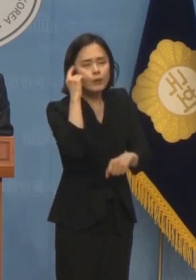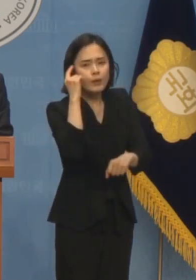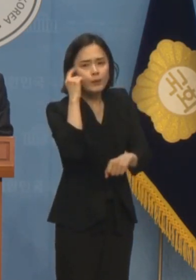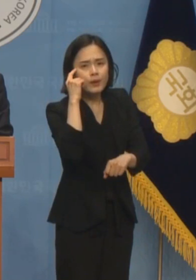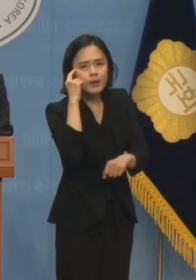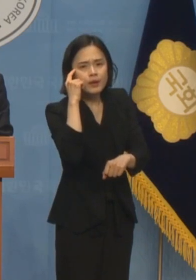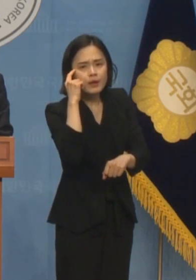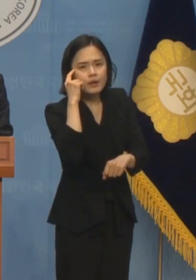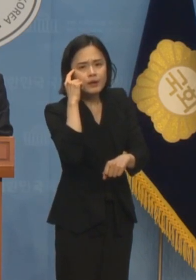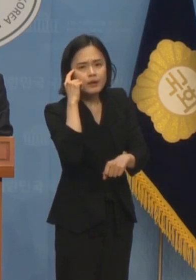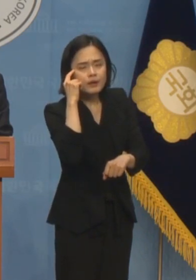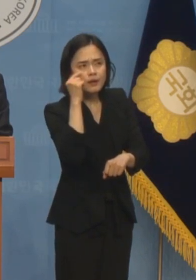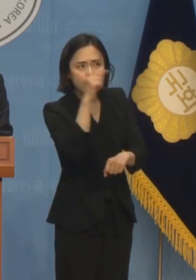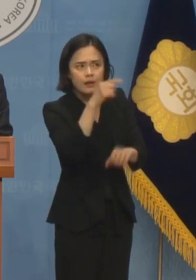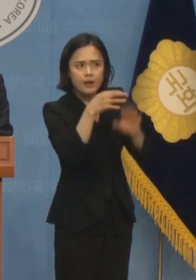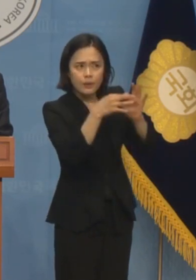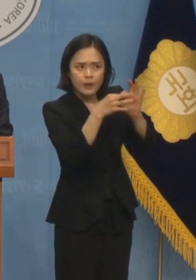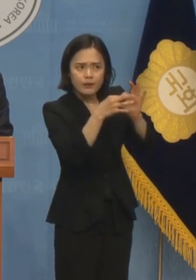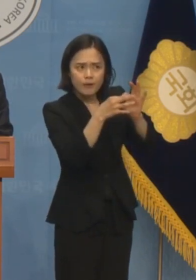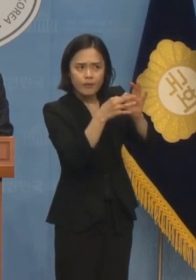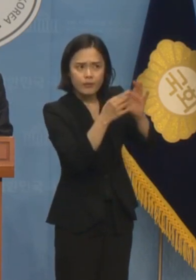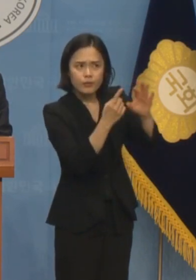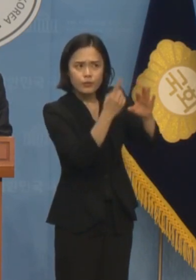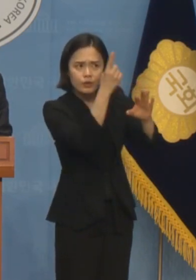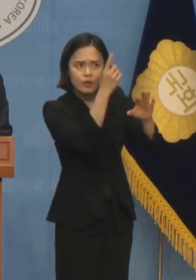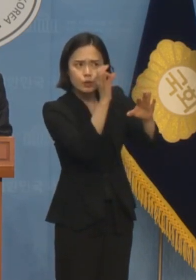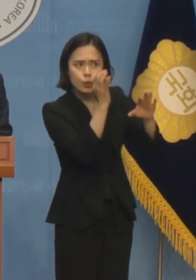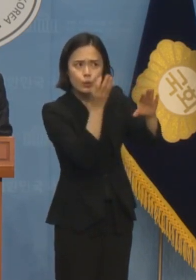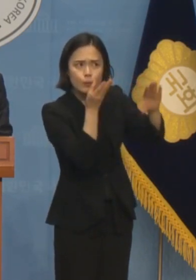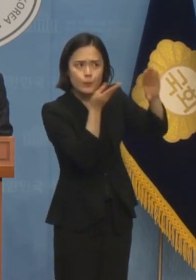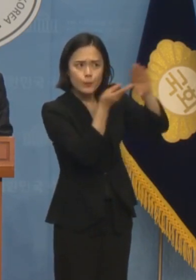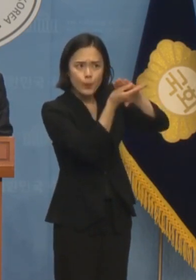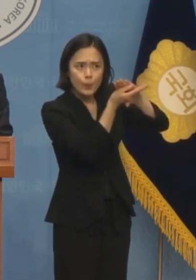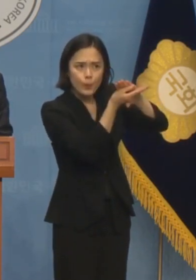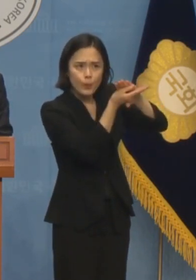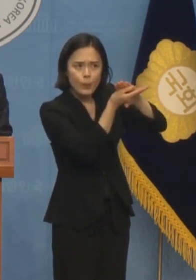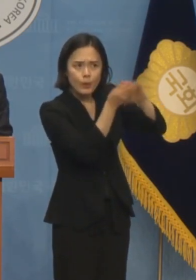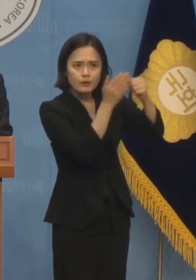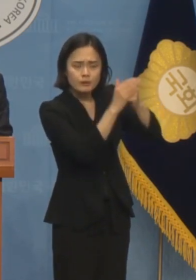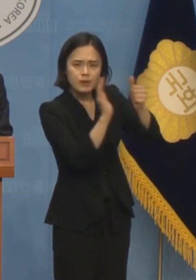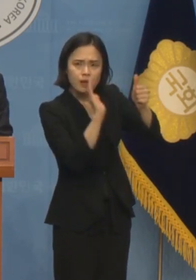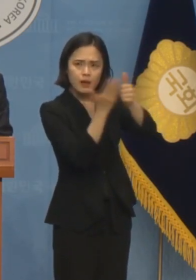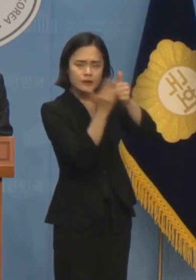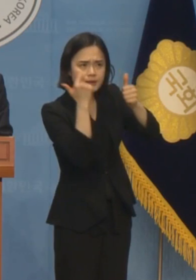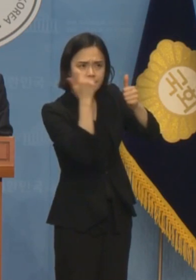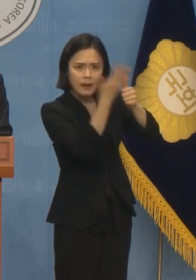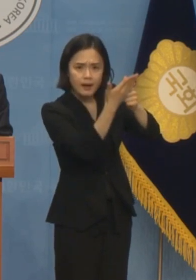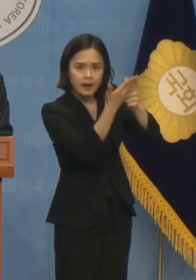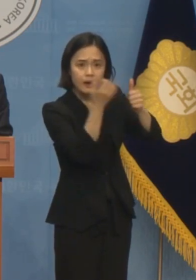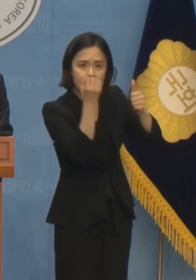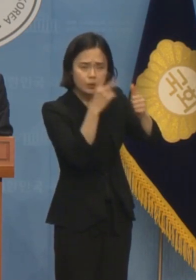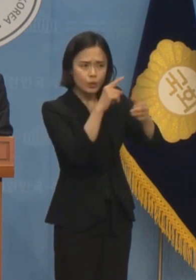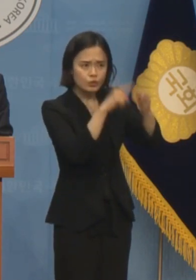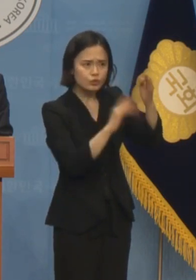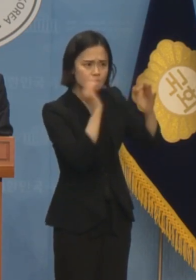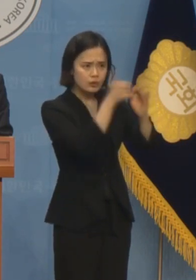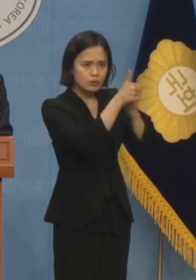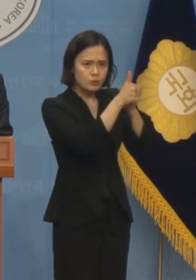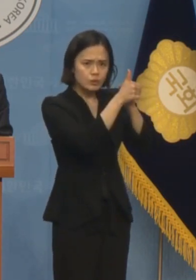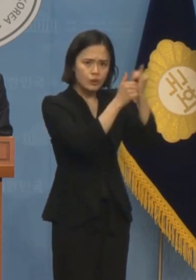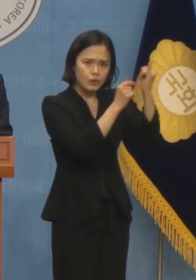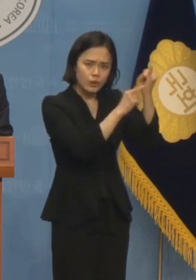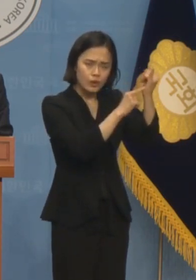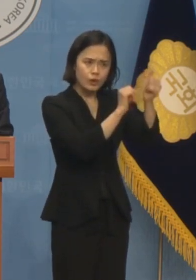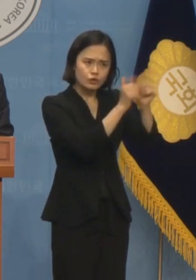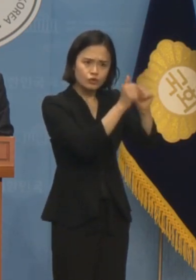로비가 있었던 것은 아닌지, 구명 로비 과정에 도이치모터스 주가 조작 범죄자로 법원에서 유죄 판결을